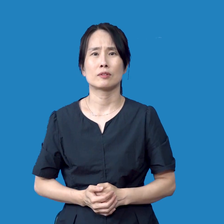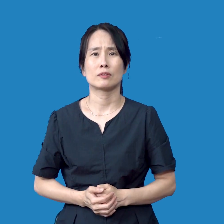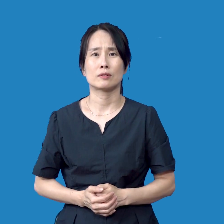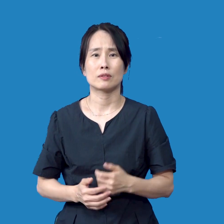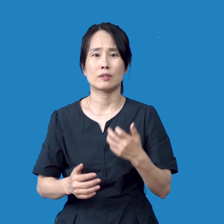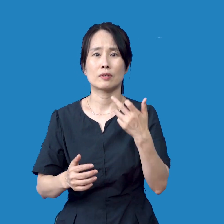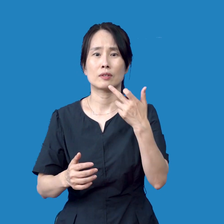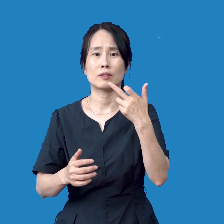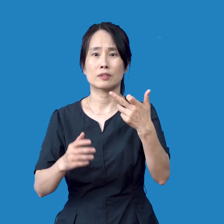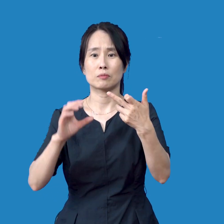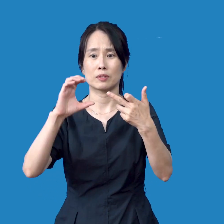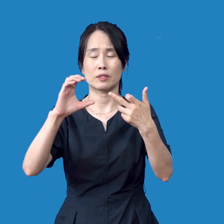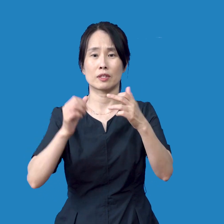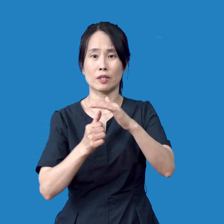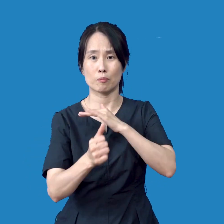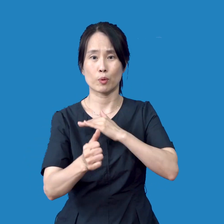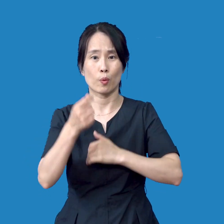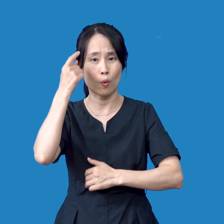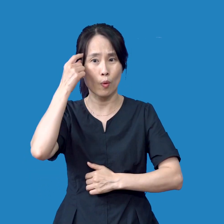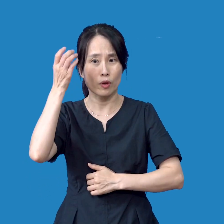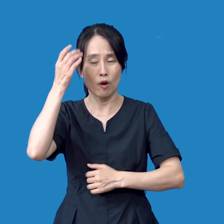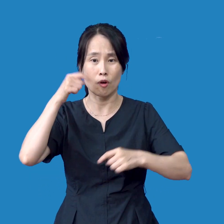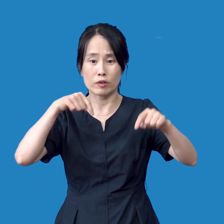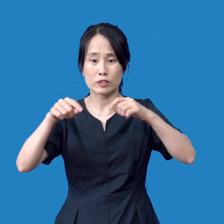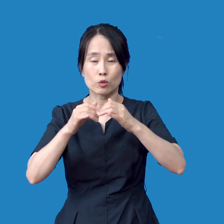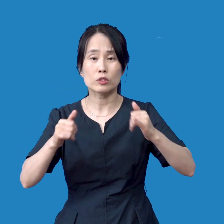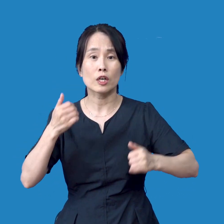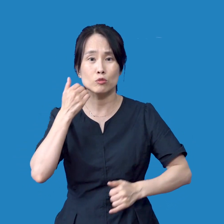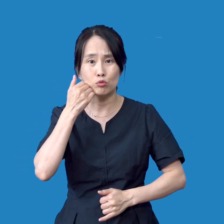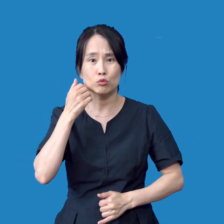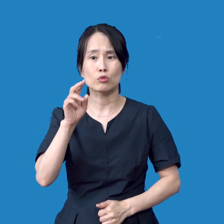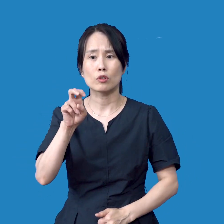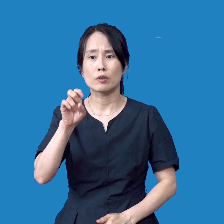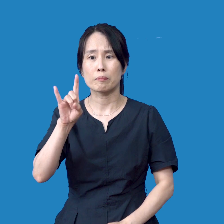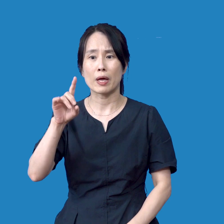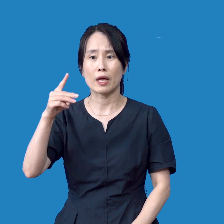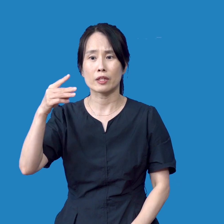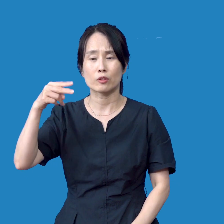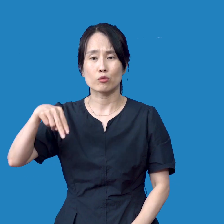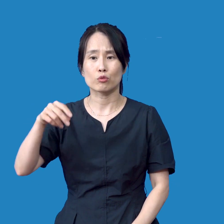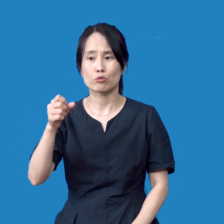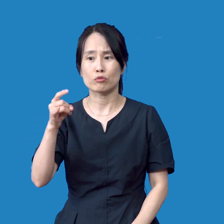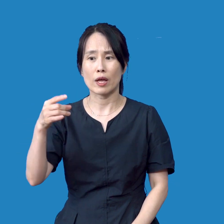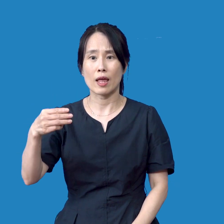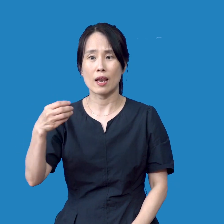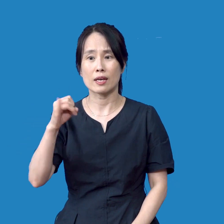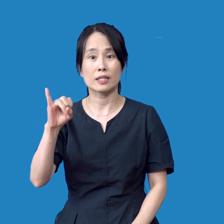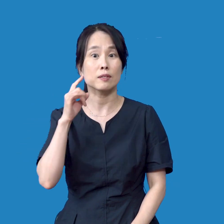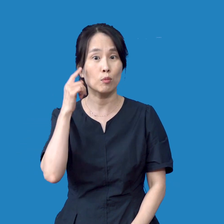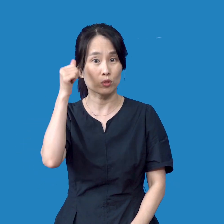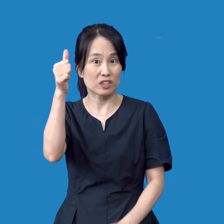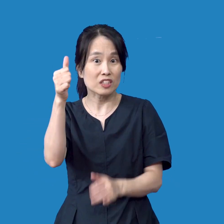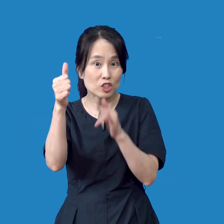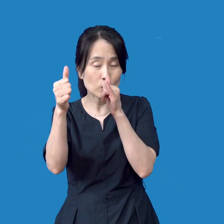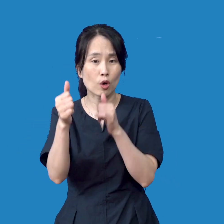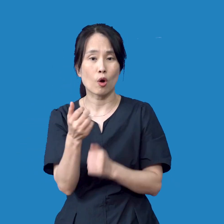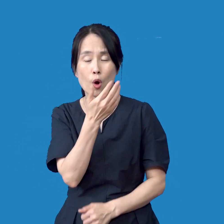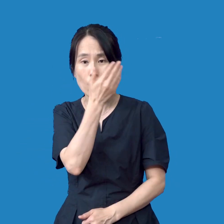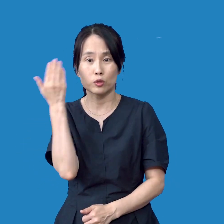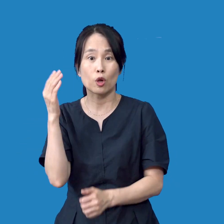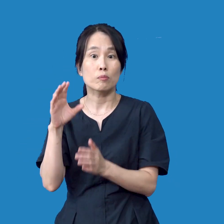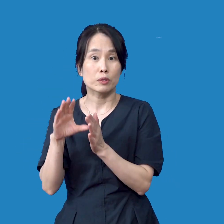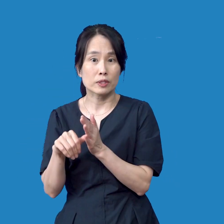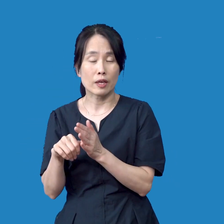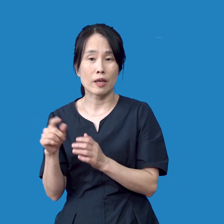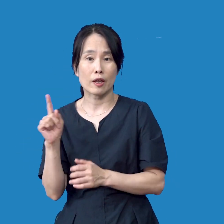17세기를 대표하는 영적인 지도자라고 하면 매튜 헨리 목사를 꼽습니다. 그가 청년이었을 때에